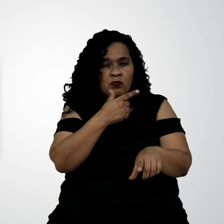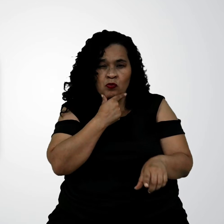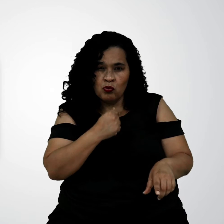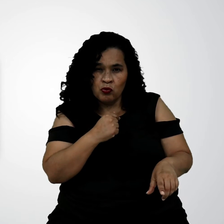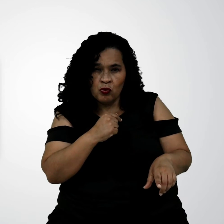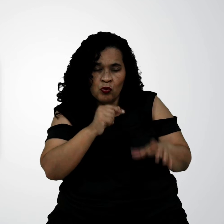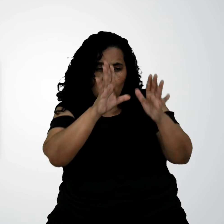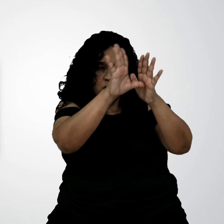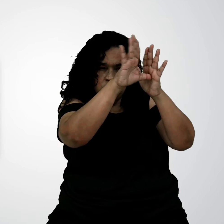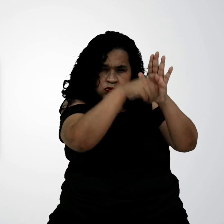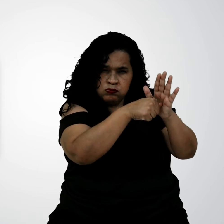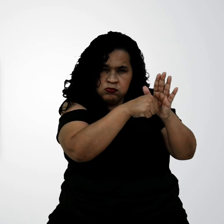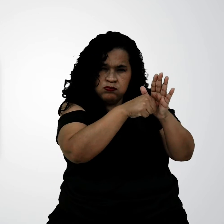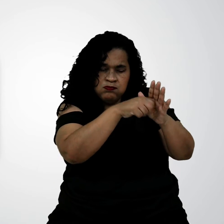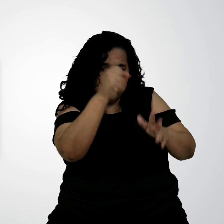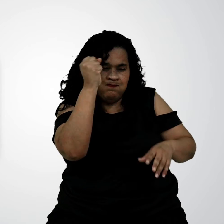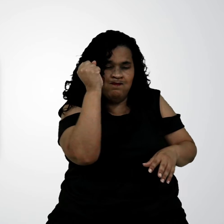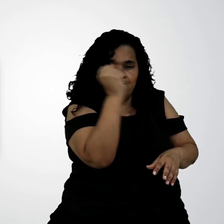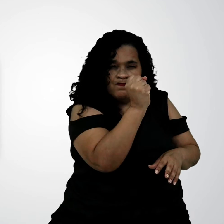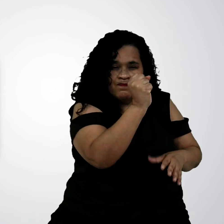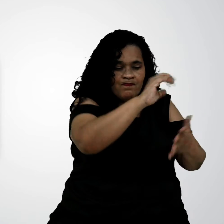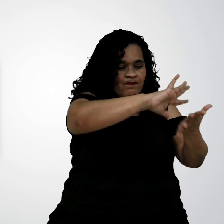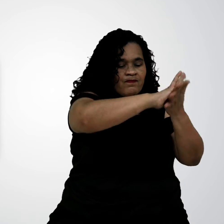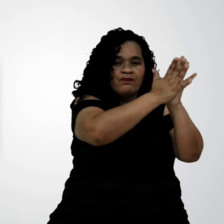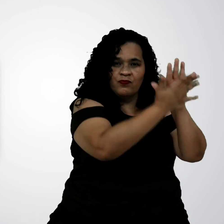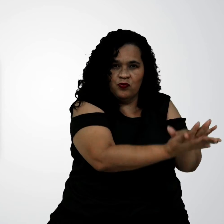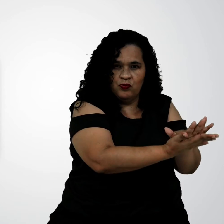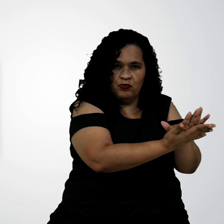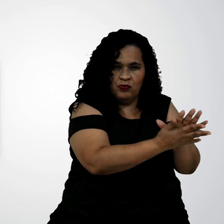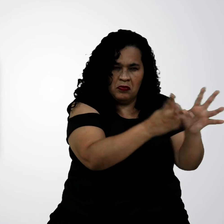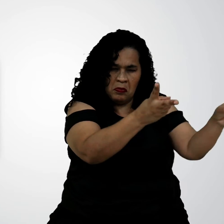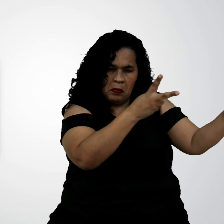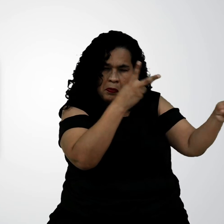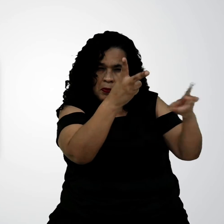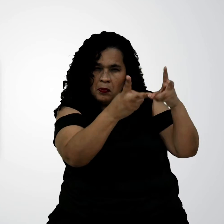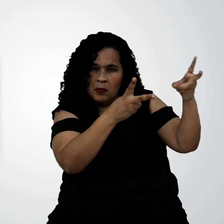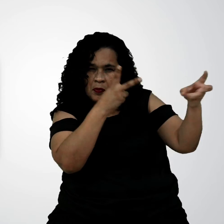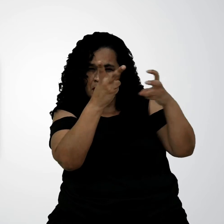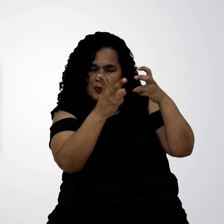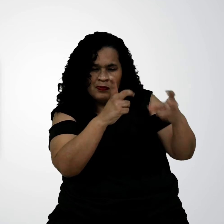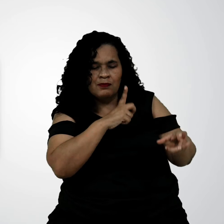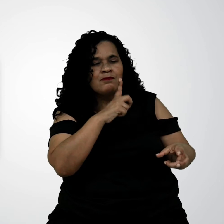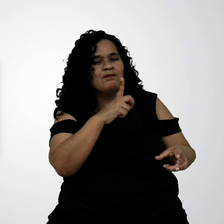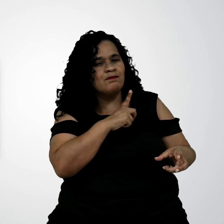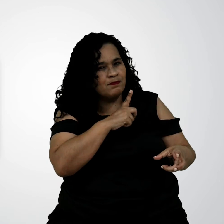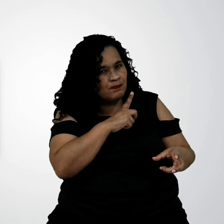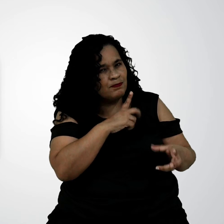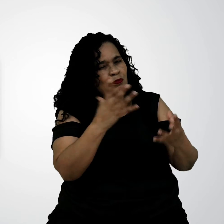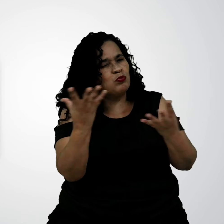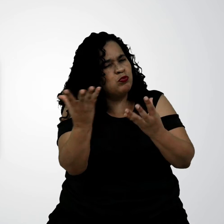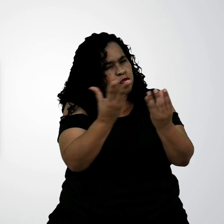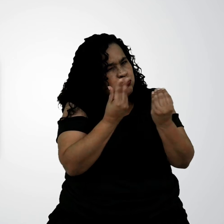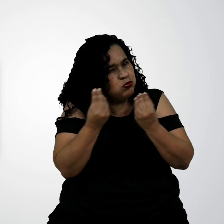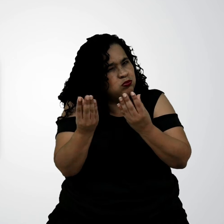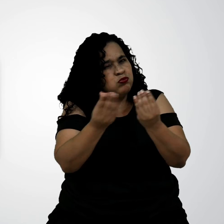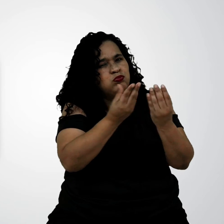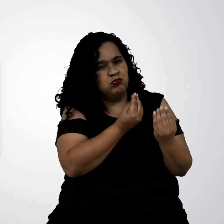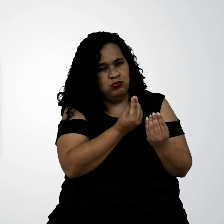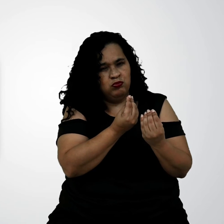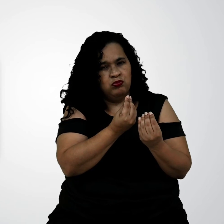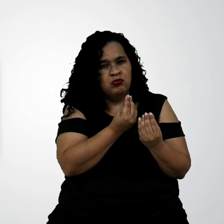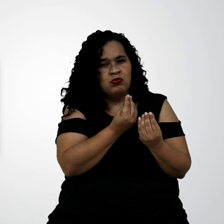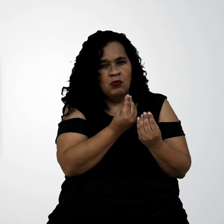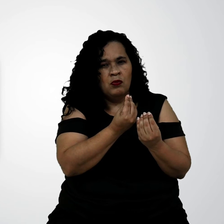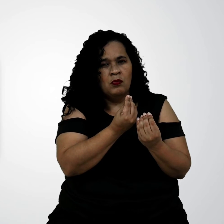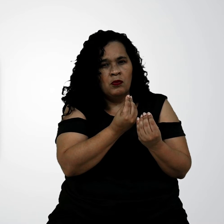e destruir. Ao nosso redor, nós temos muitos ladrões. O mercado de